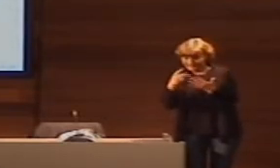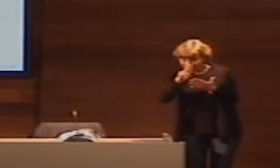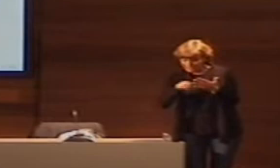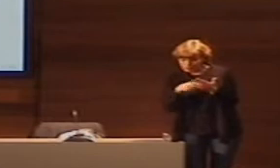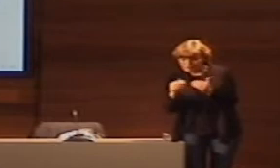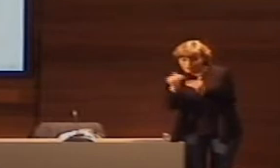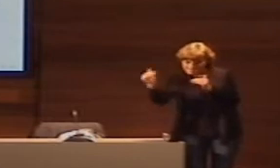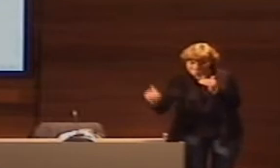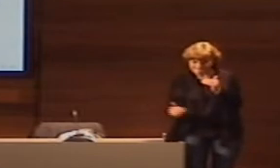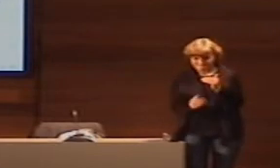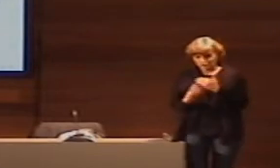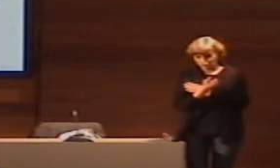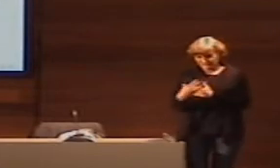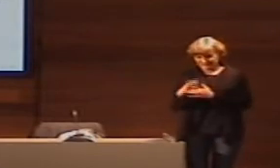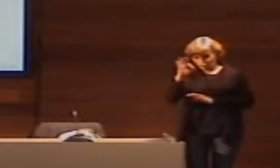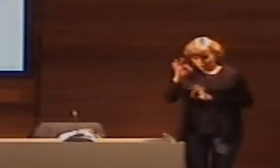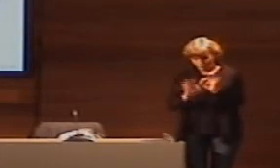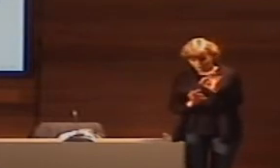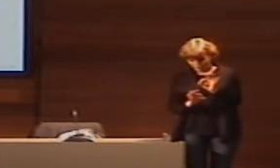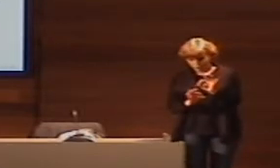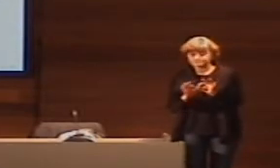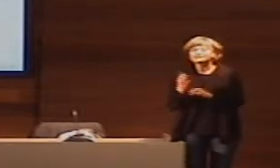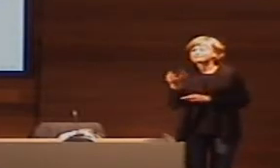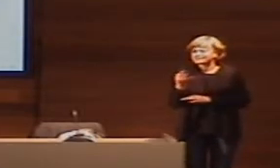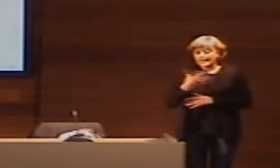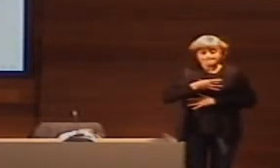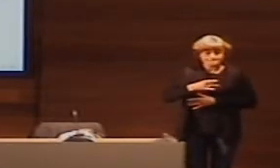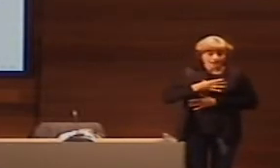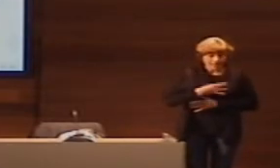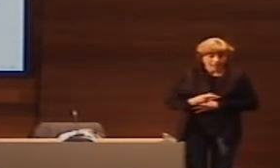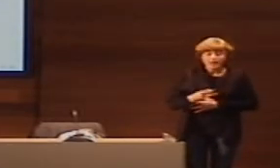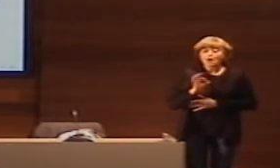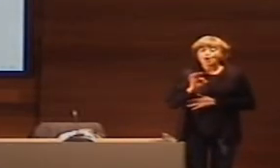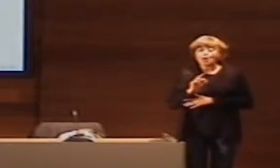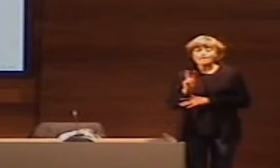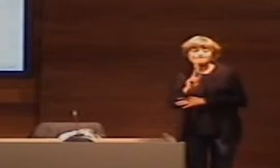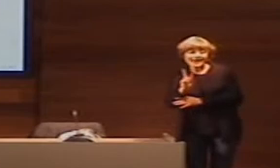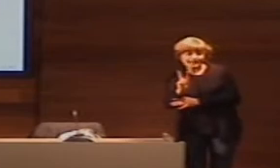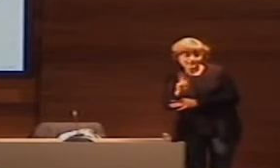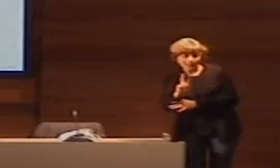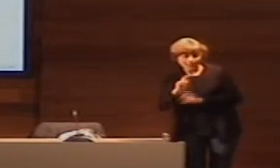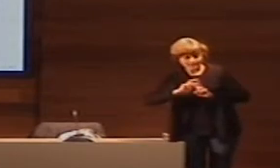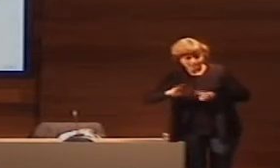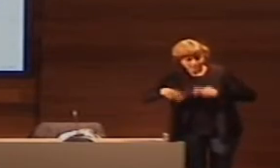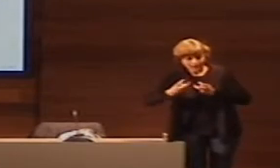1996. Los residuos biodegradables son la materia orgánica, el papel, la fracción vegetal.